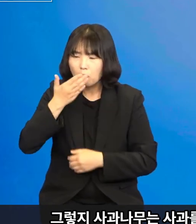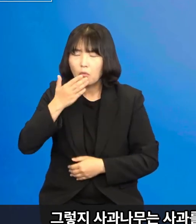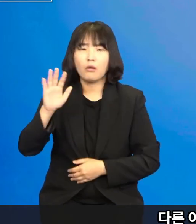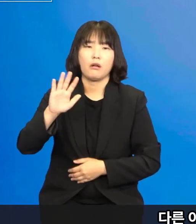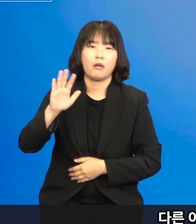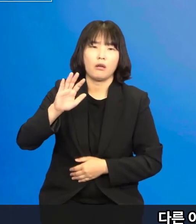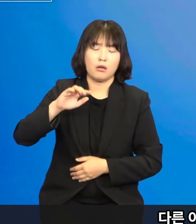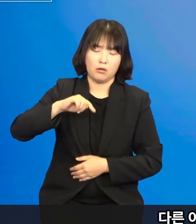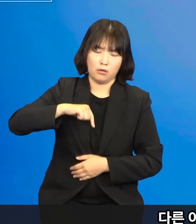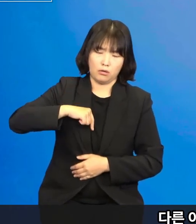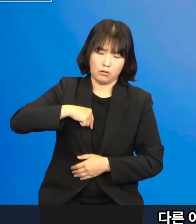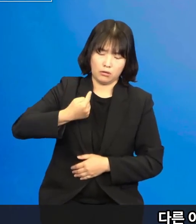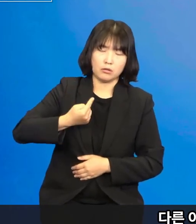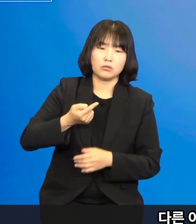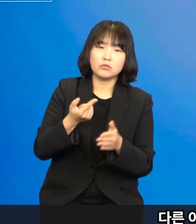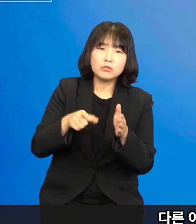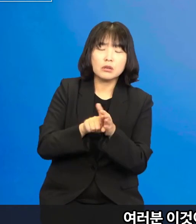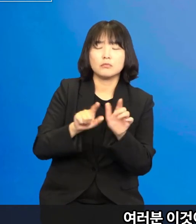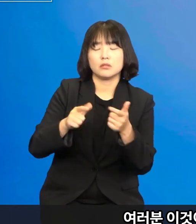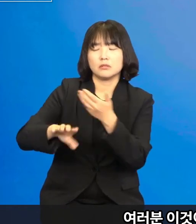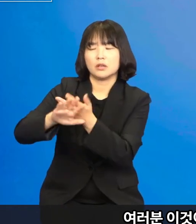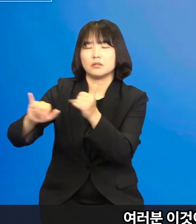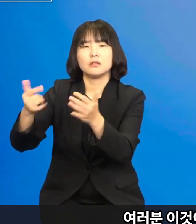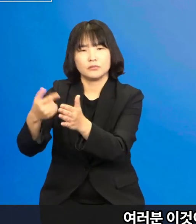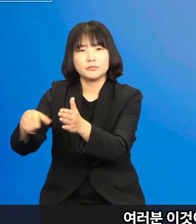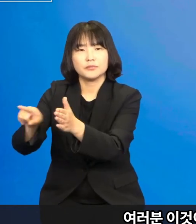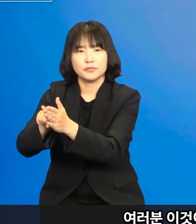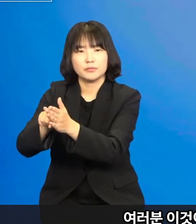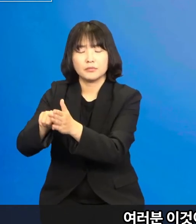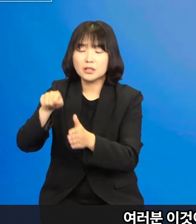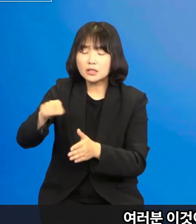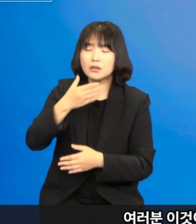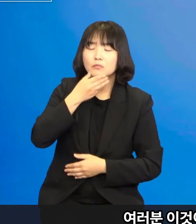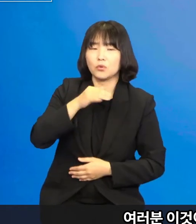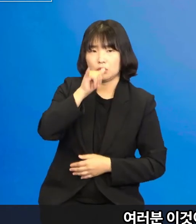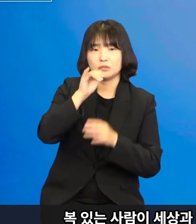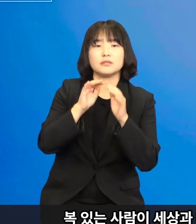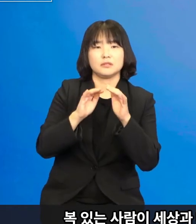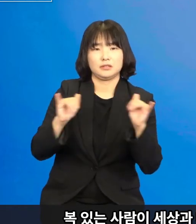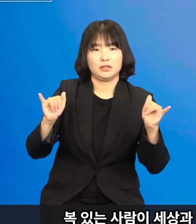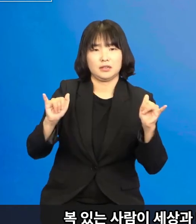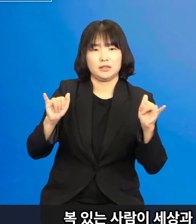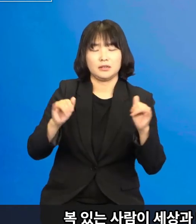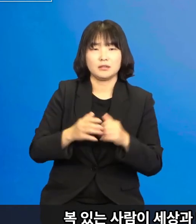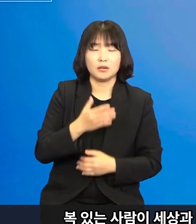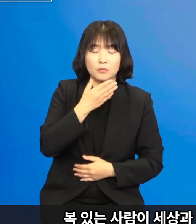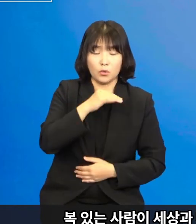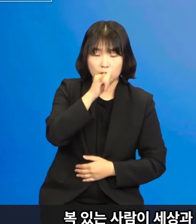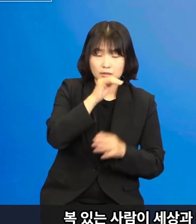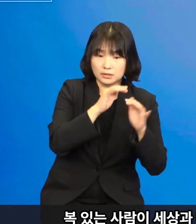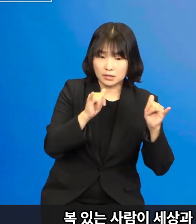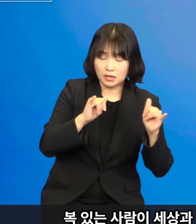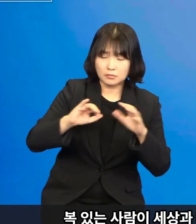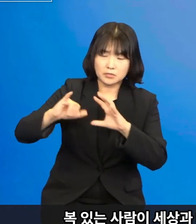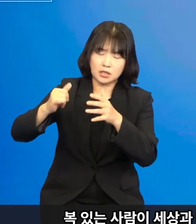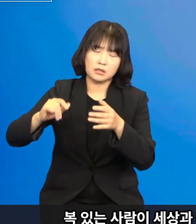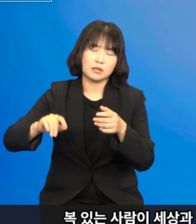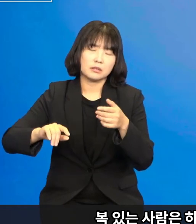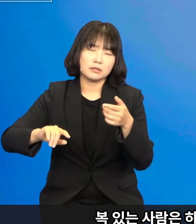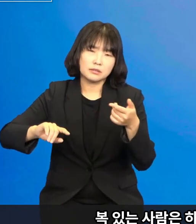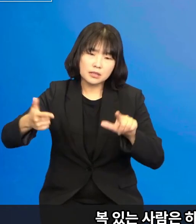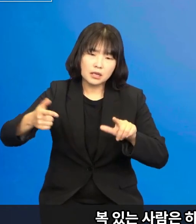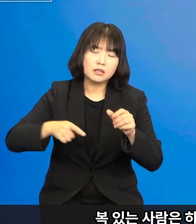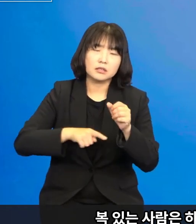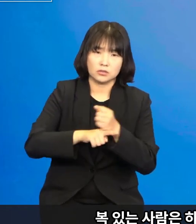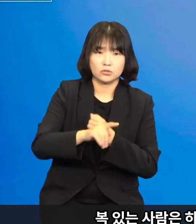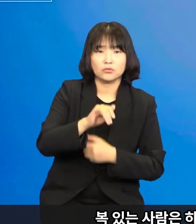아니야. 다른 이들을 위한 거야. 여러분, 이것이 복 있는 사람입니다. 복 있는 사람이 세상과 다른 이유가 바로 여기에 있어요.